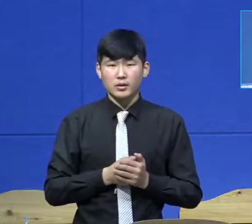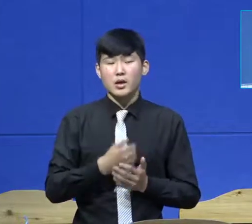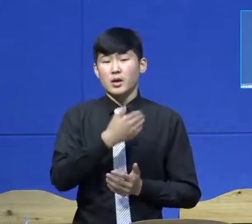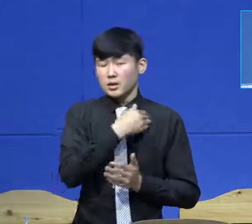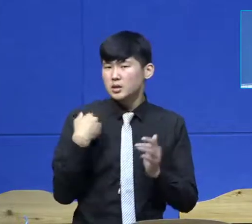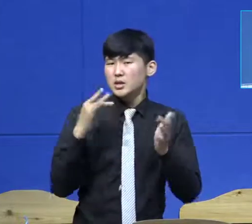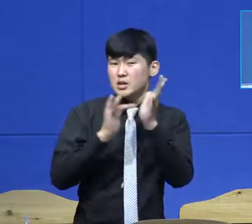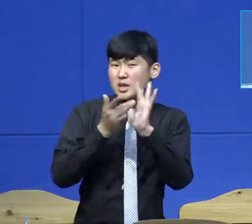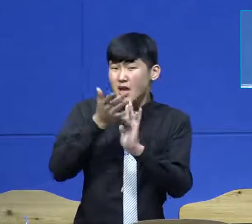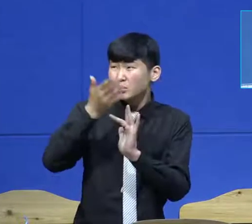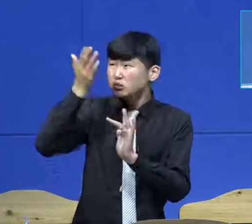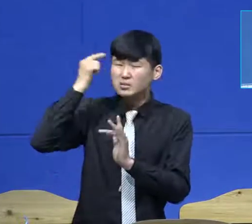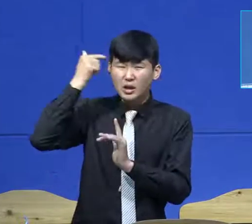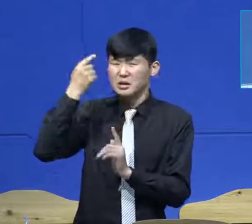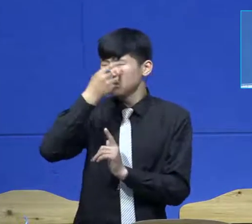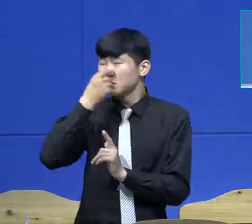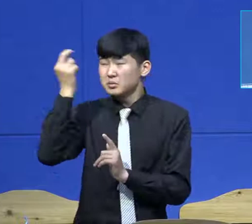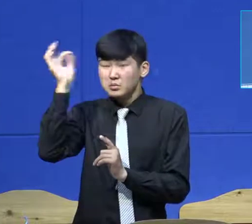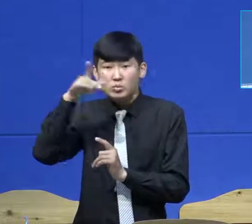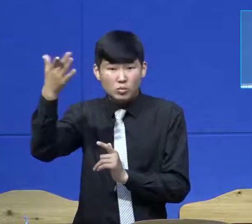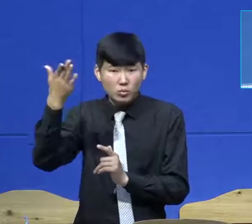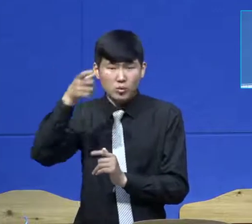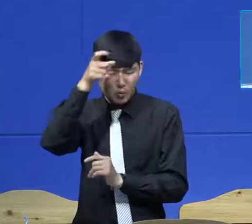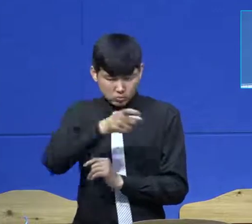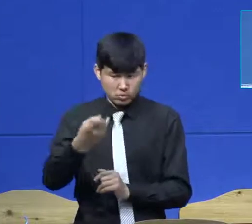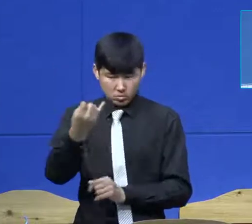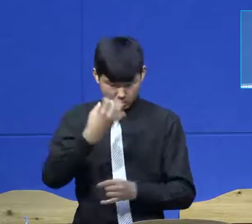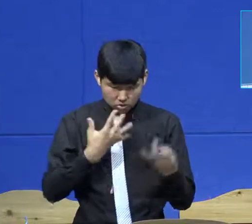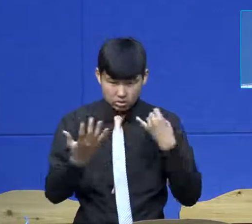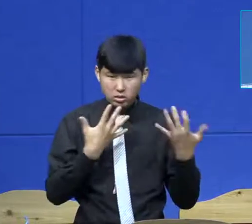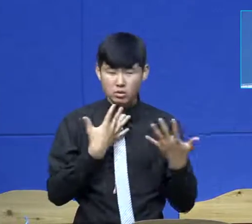эцэг Есүсийн тэр нүд халтран байдал хүмүүсээр доромжлуулж